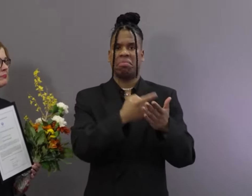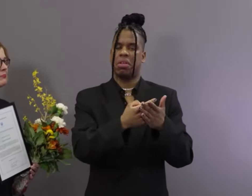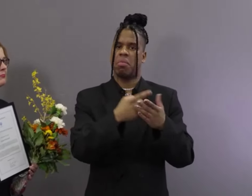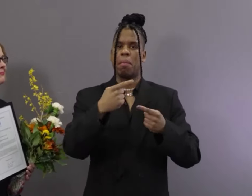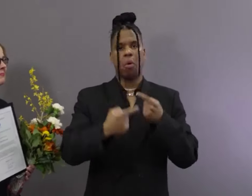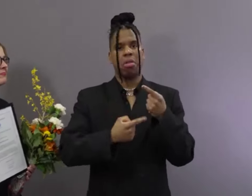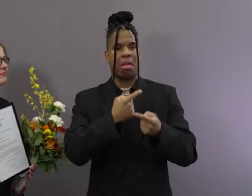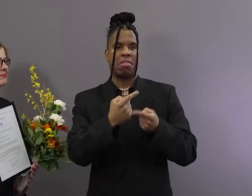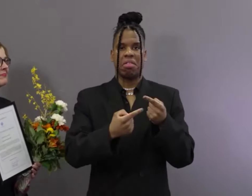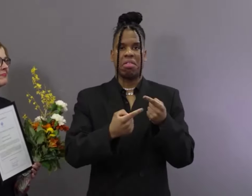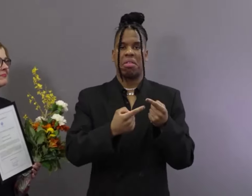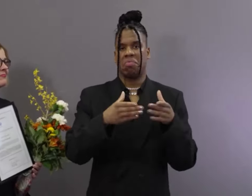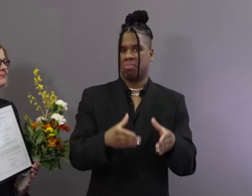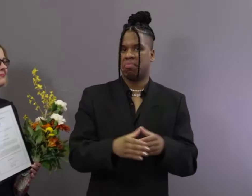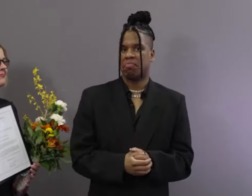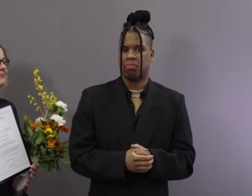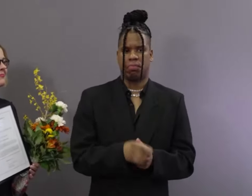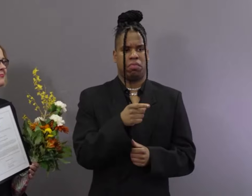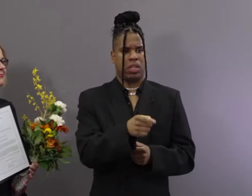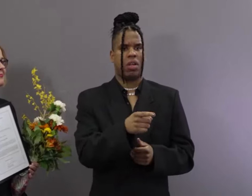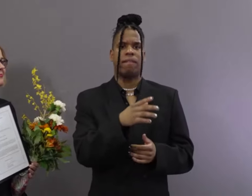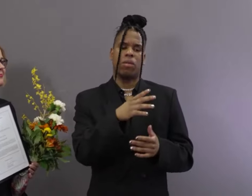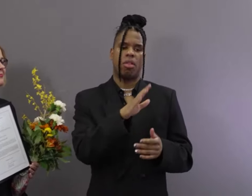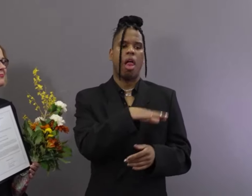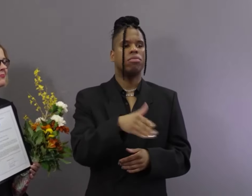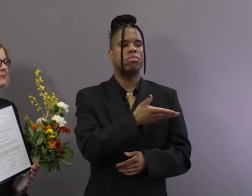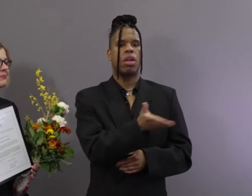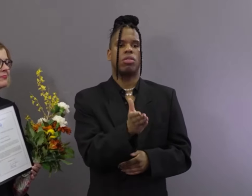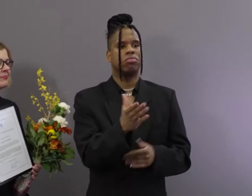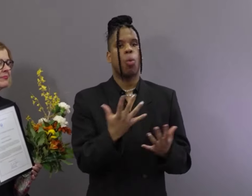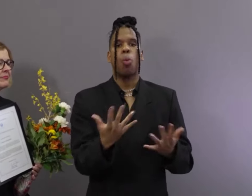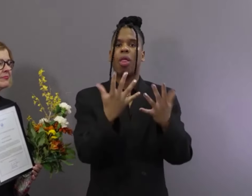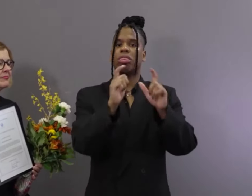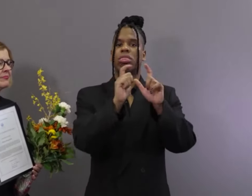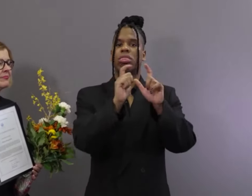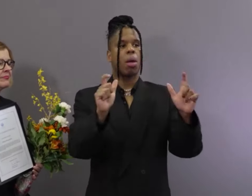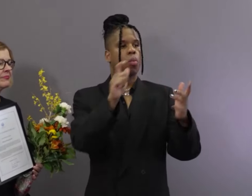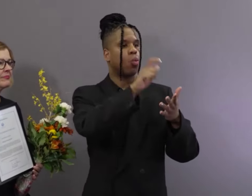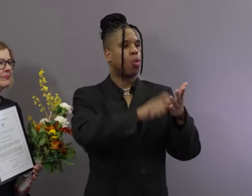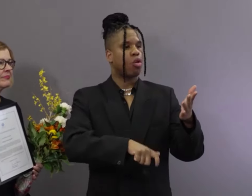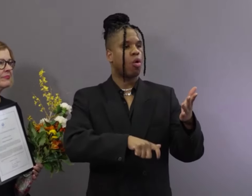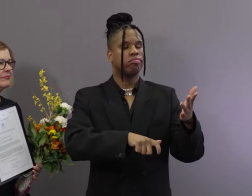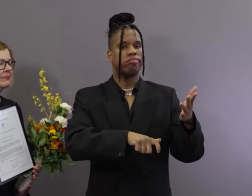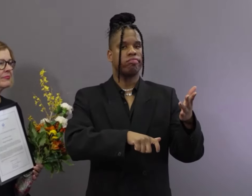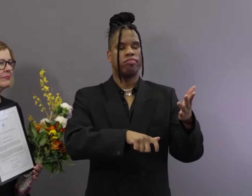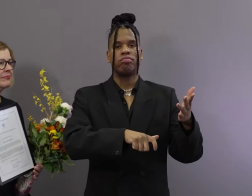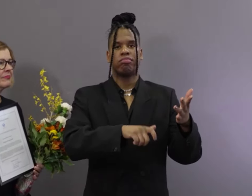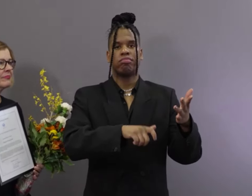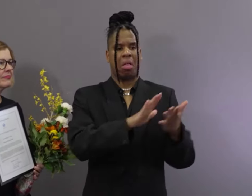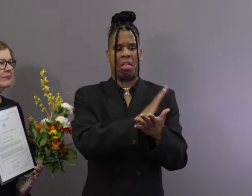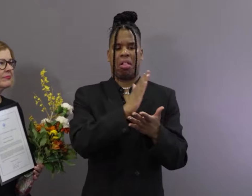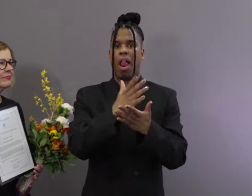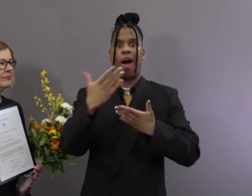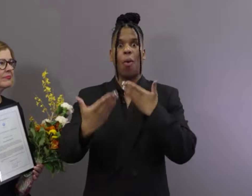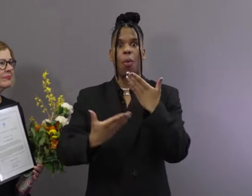oli tämmöinen kuin Käät ylös-niminen projekti, jossa olin mukana. Ja siinä tehtiin